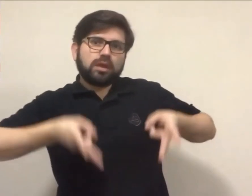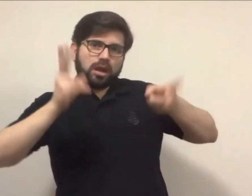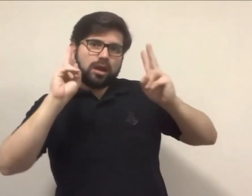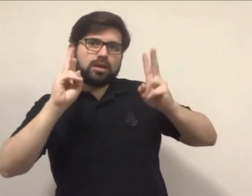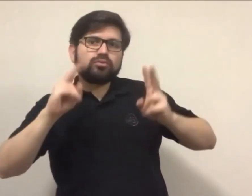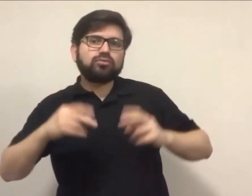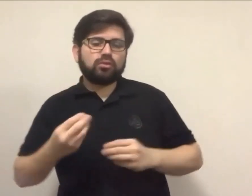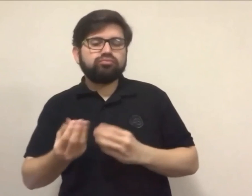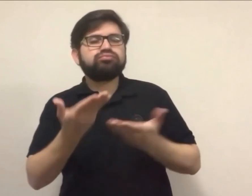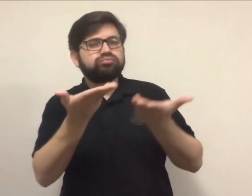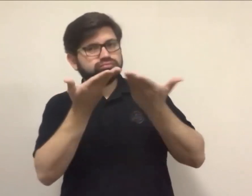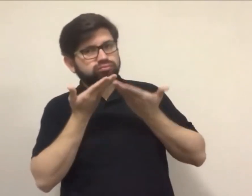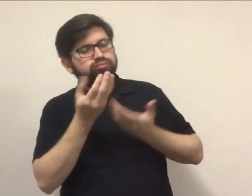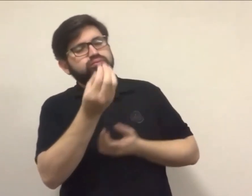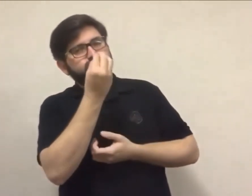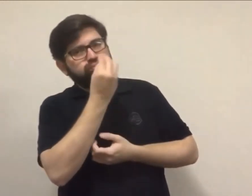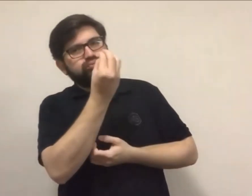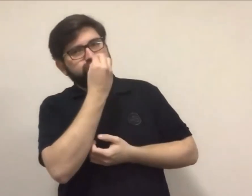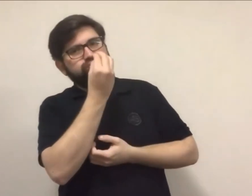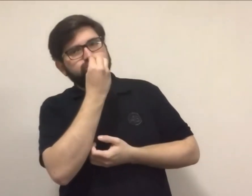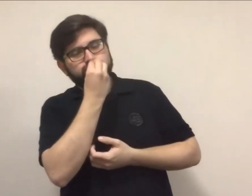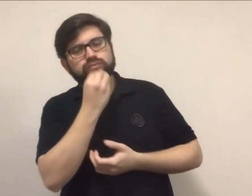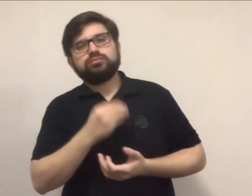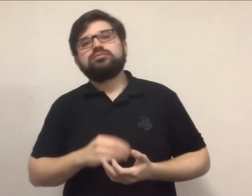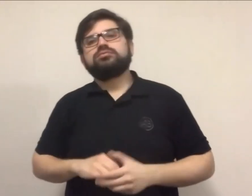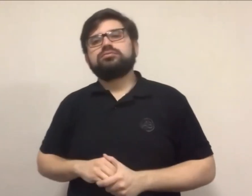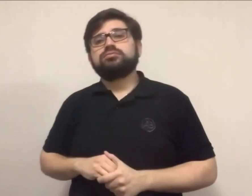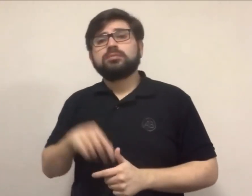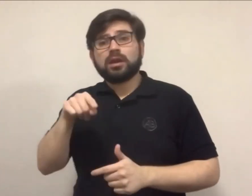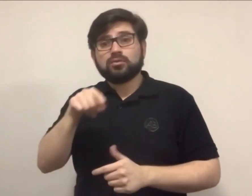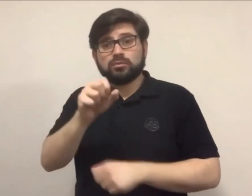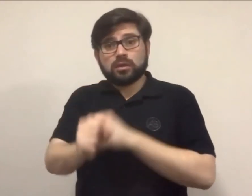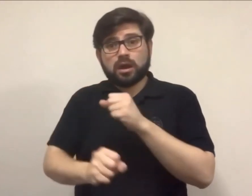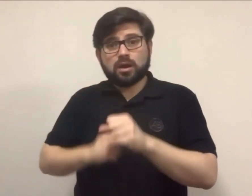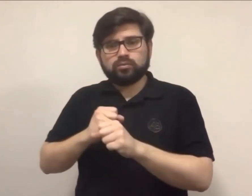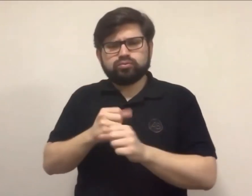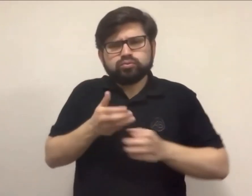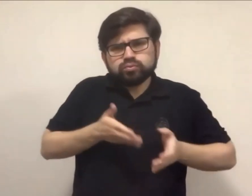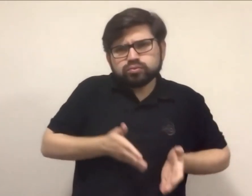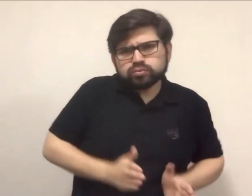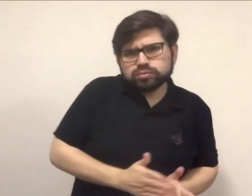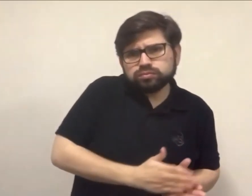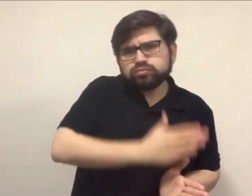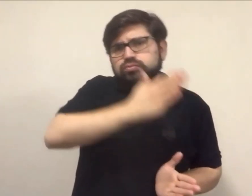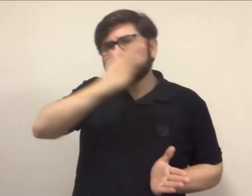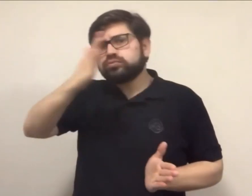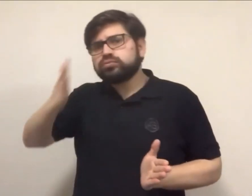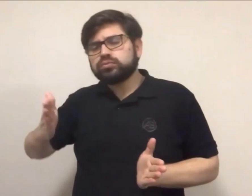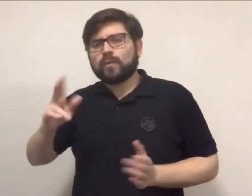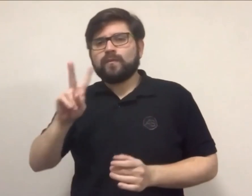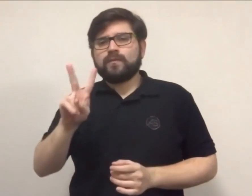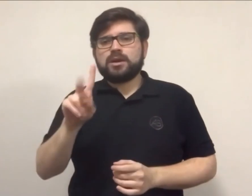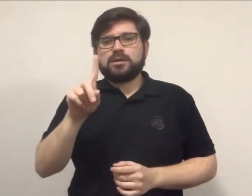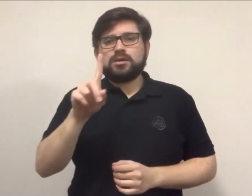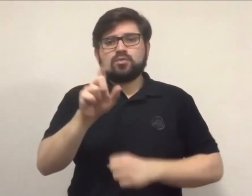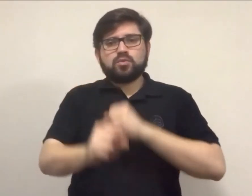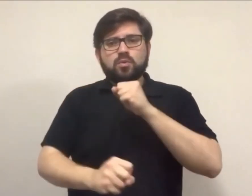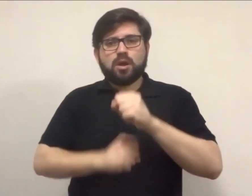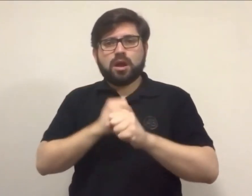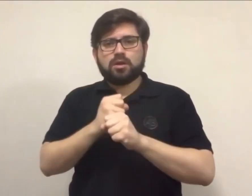sus hijos. Y es un derecho de los niños recibir alimentación. Esto